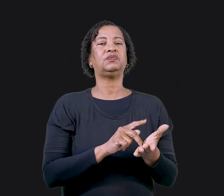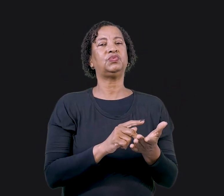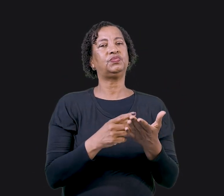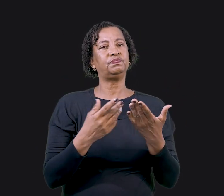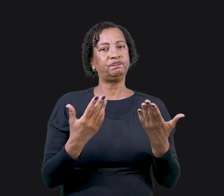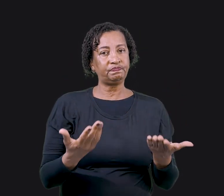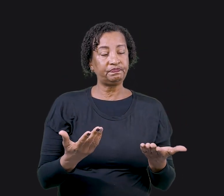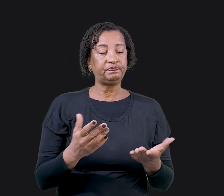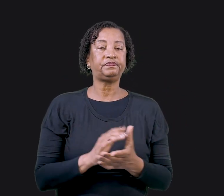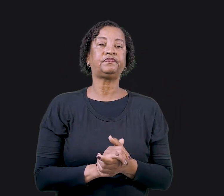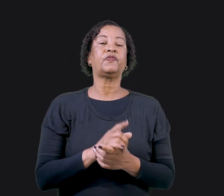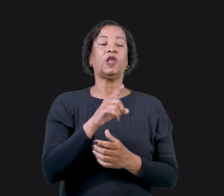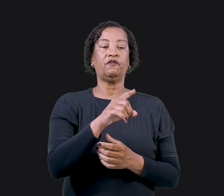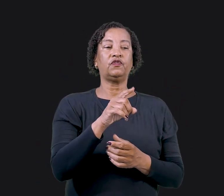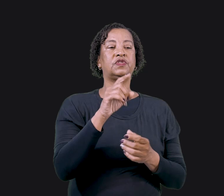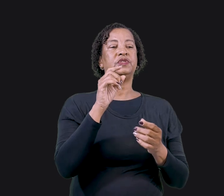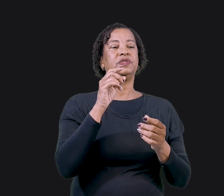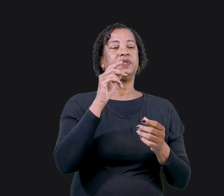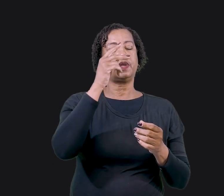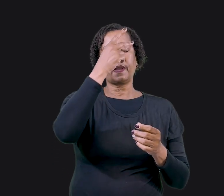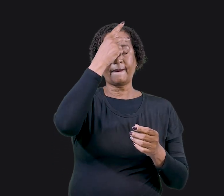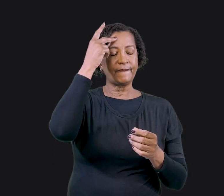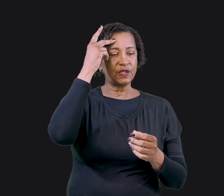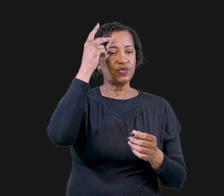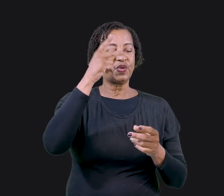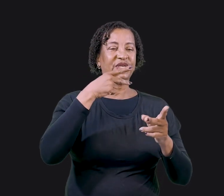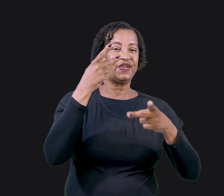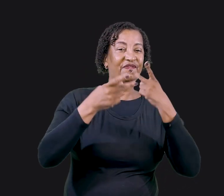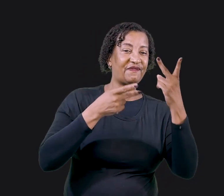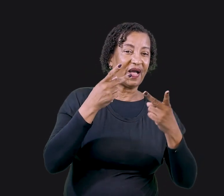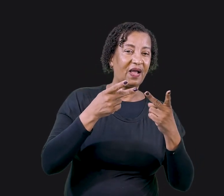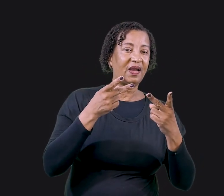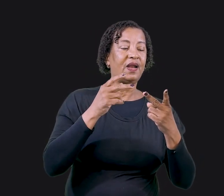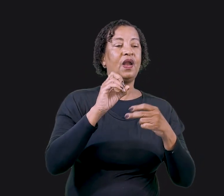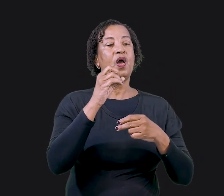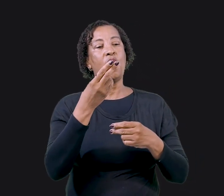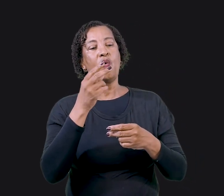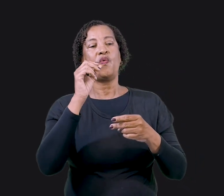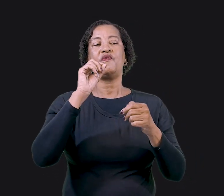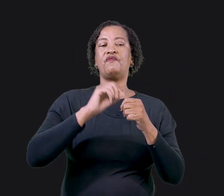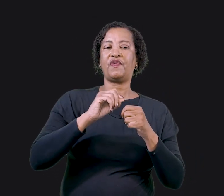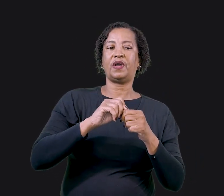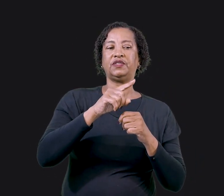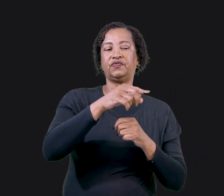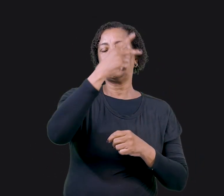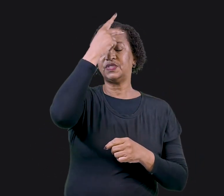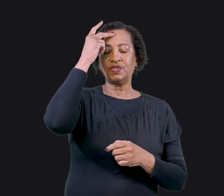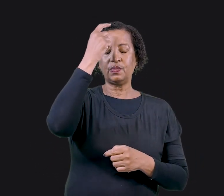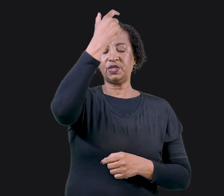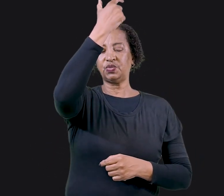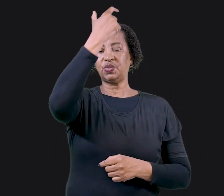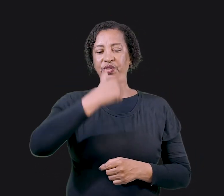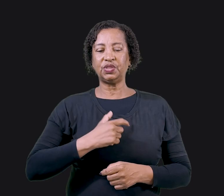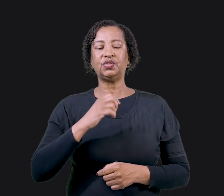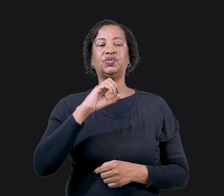verdadeiro? Você é dos que falam ou dos que fazem, hein? Você vai ser uma pessoa de atitude ou de blá blá